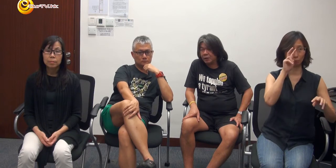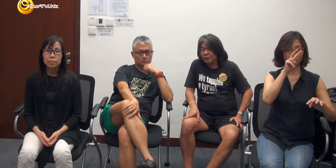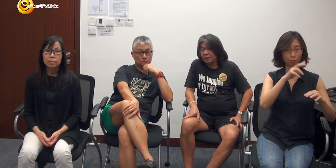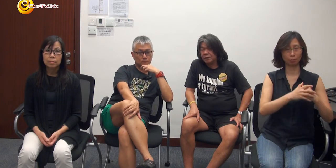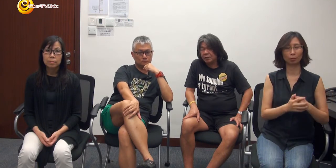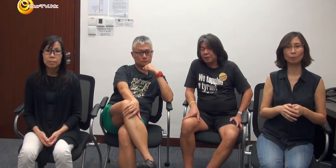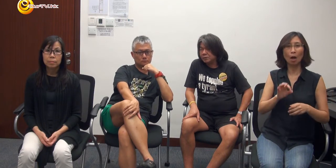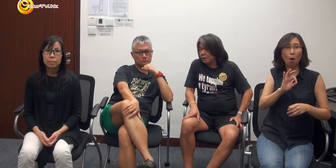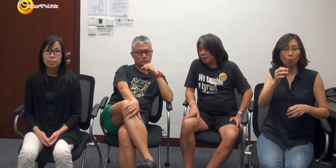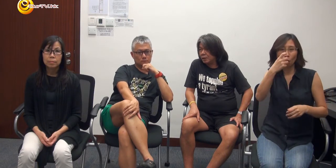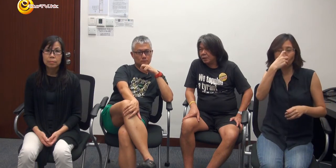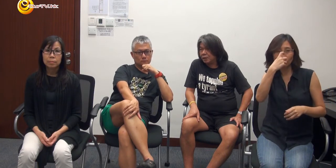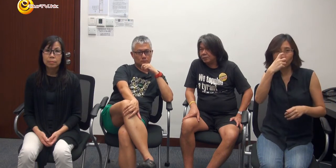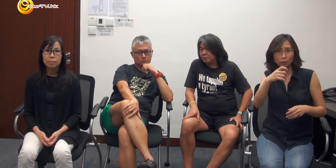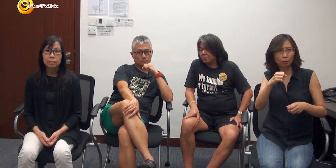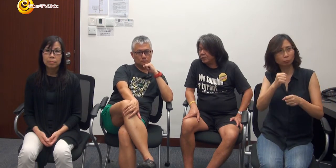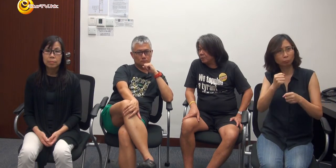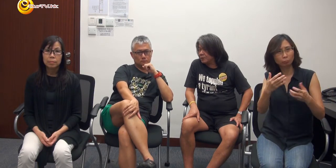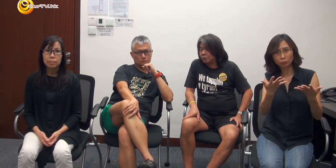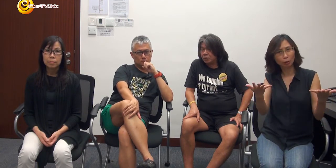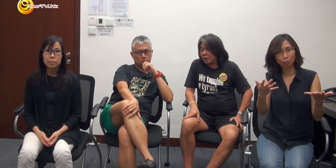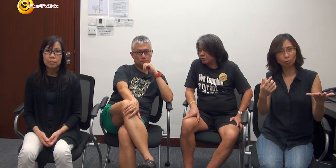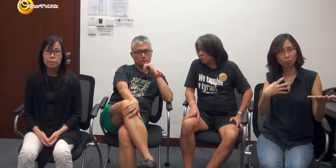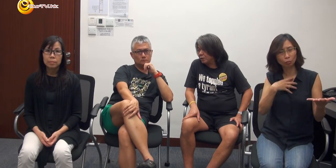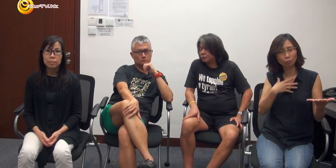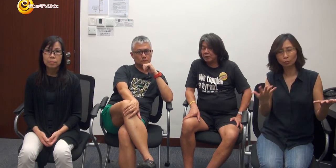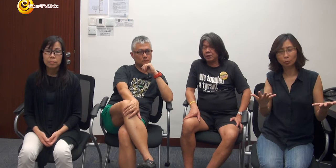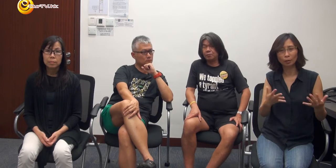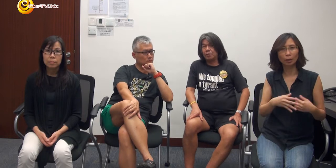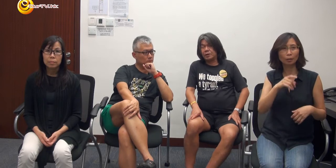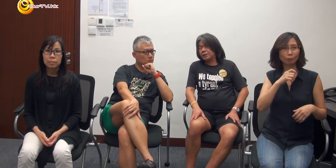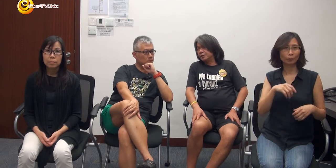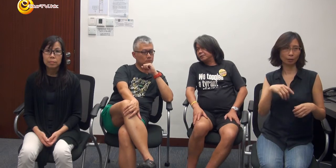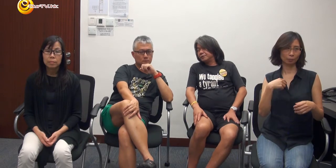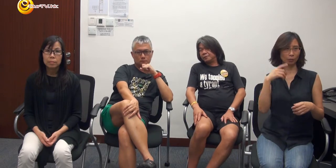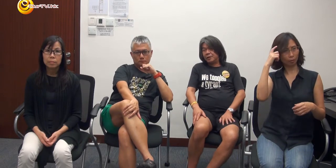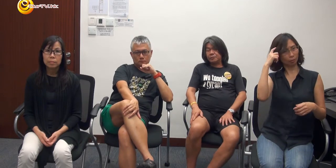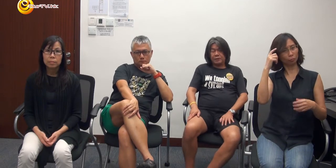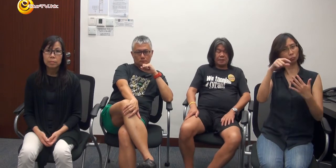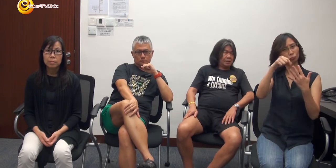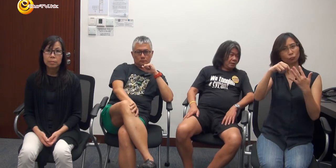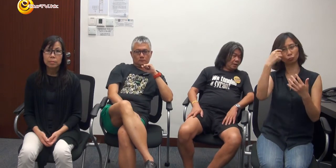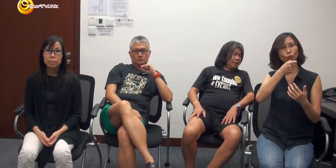咪即係有咩心目中嘅人選啊？咁即係摸摸底啦。咁其實對